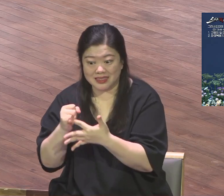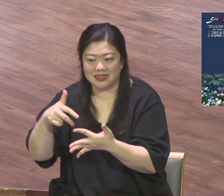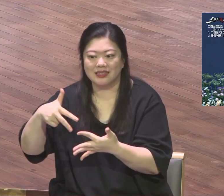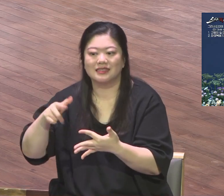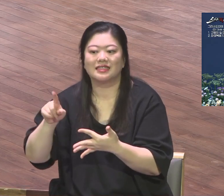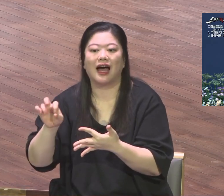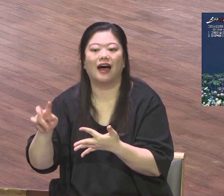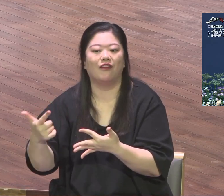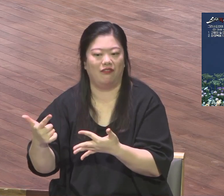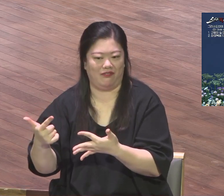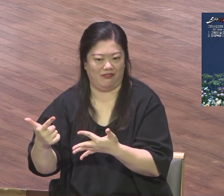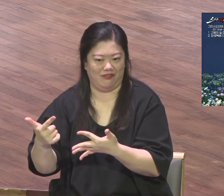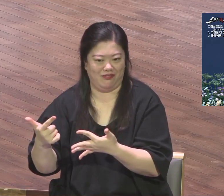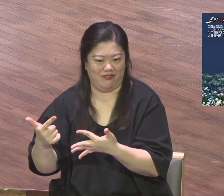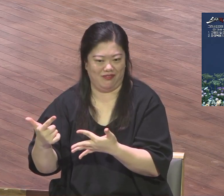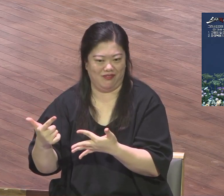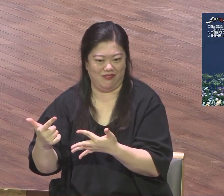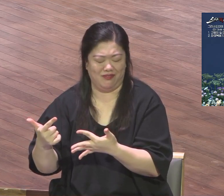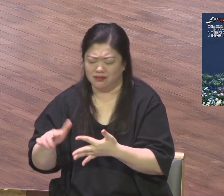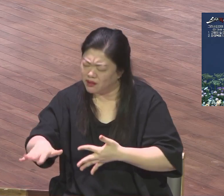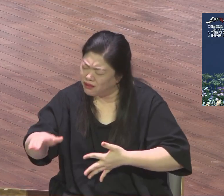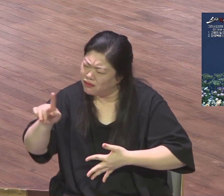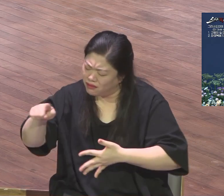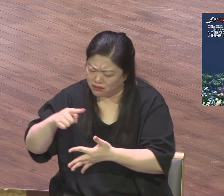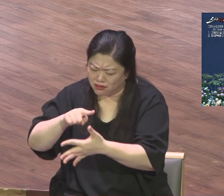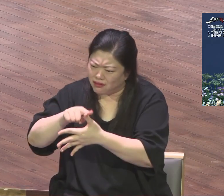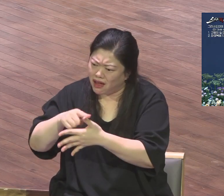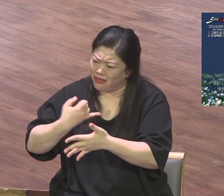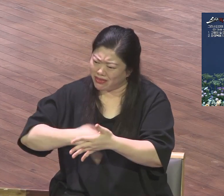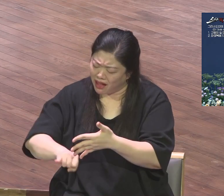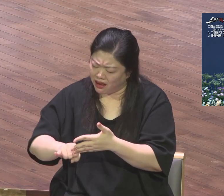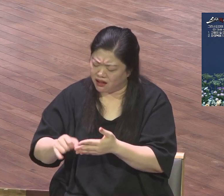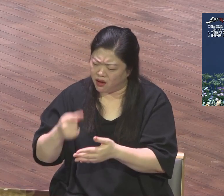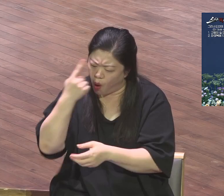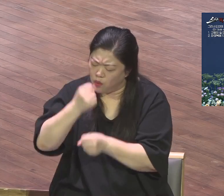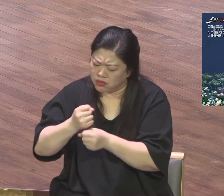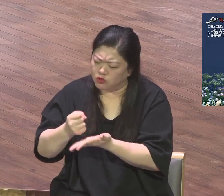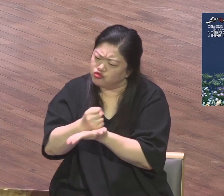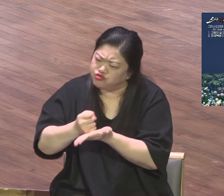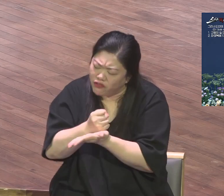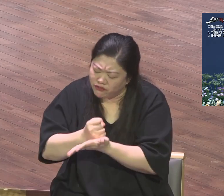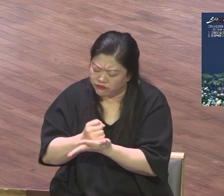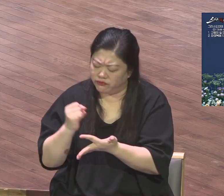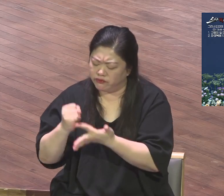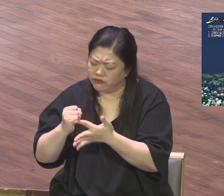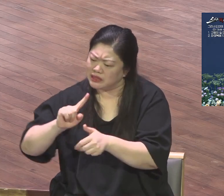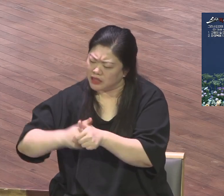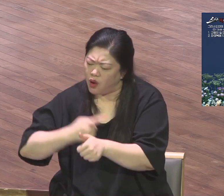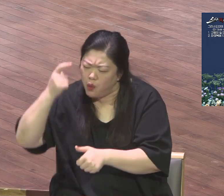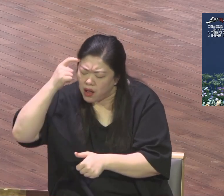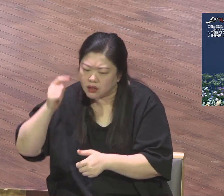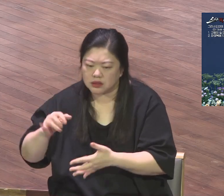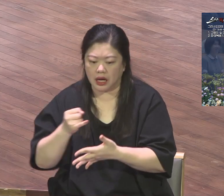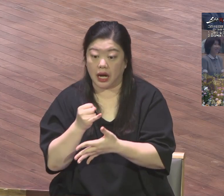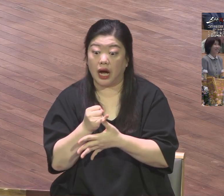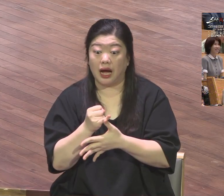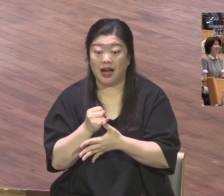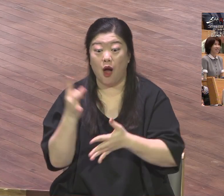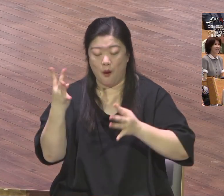그래서 제가 물어봤어요. 왜 딸 이름이 우연이고 자연이냐. 하나는 우연이 낳고 하나는 자연이 낳아서 그렇습니다.